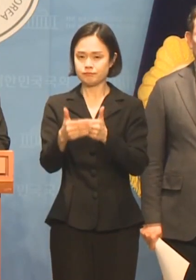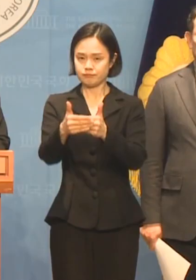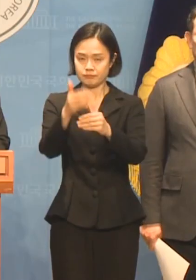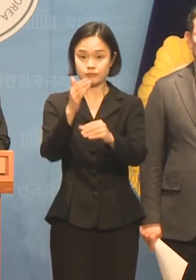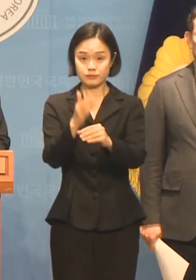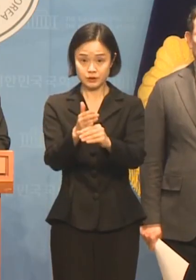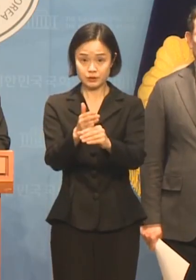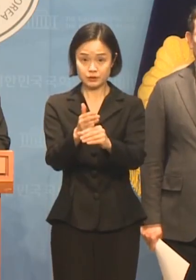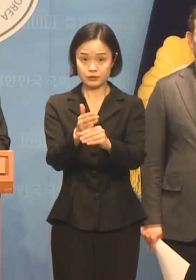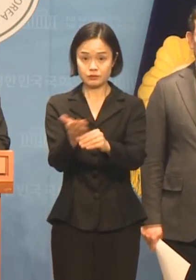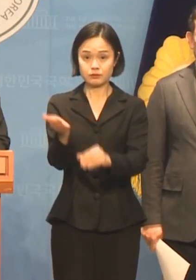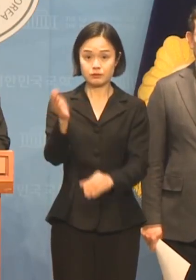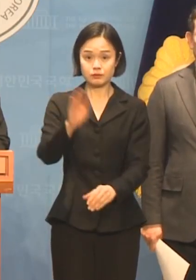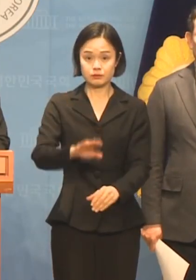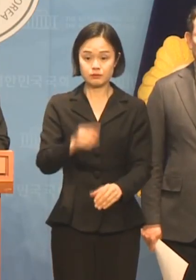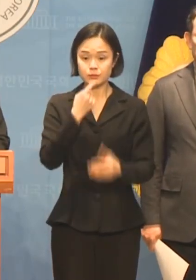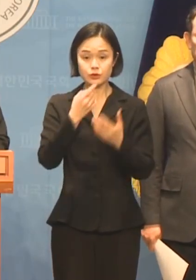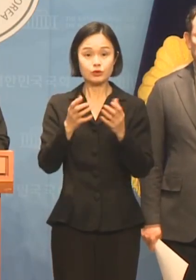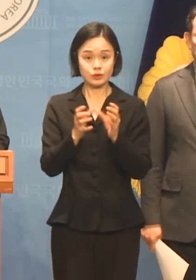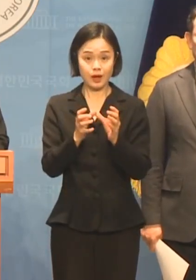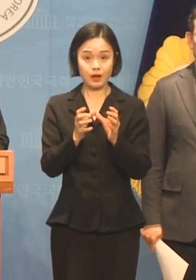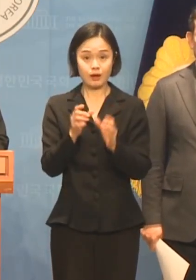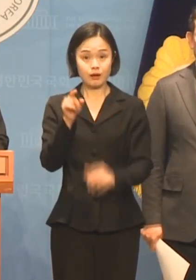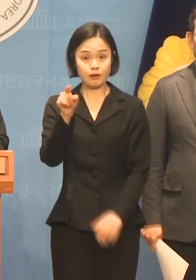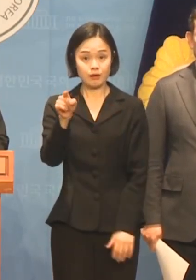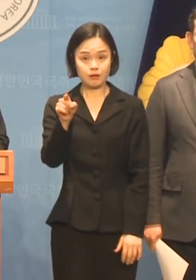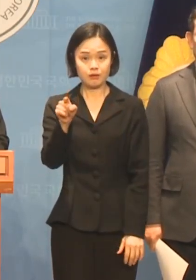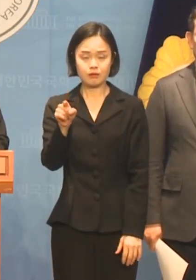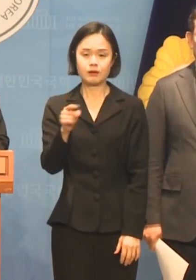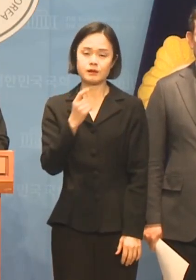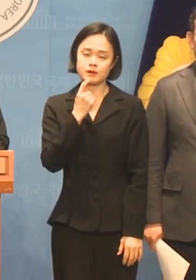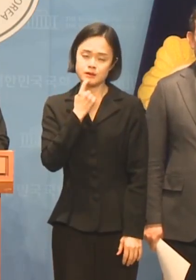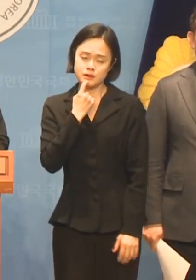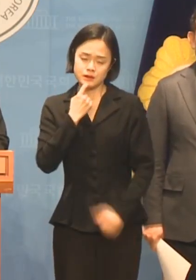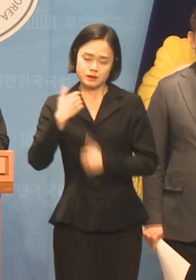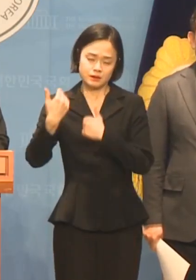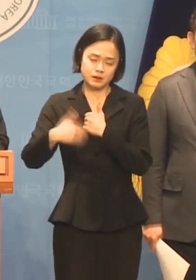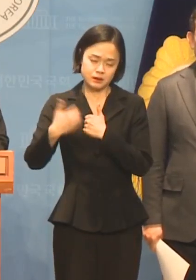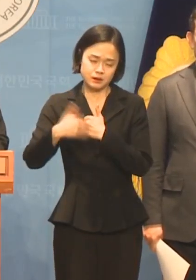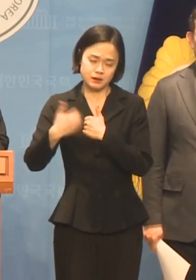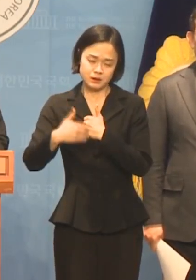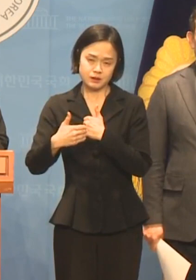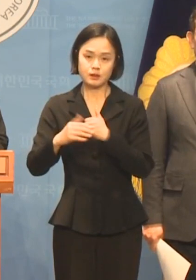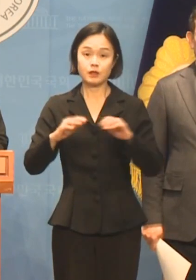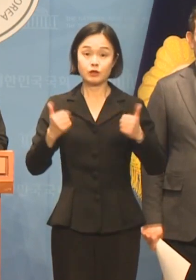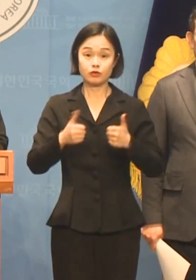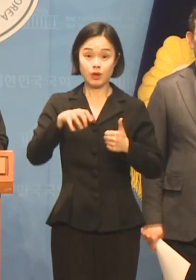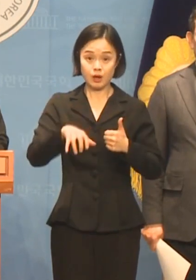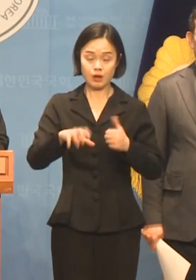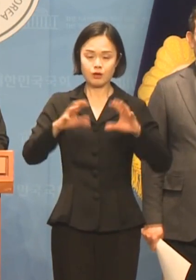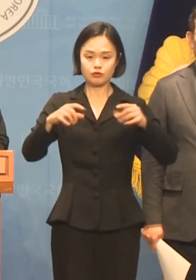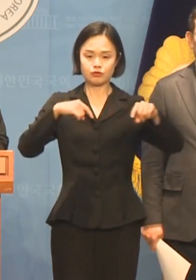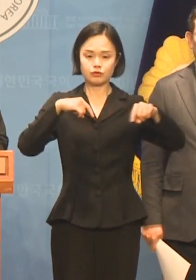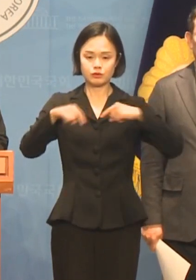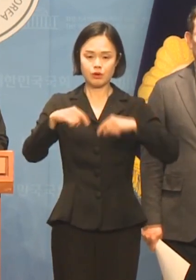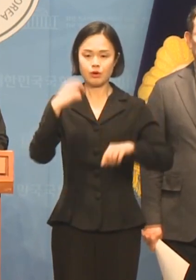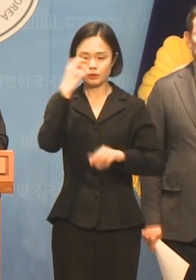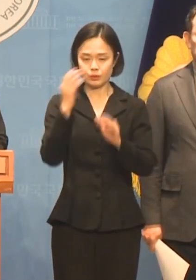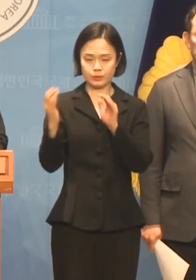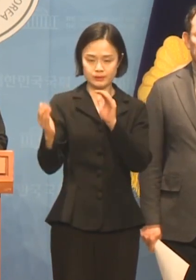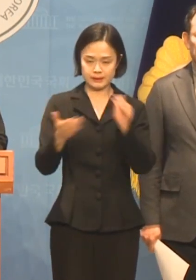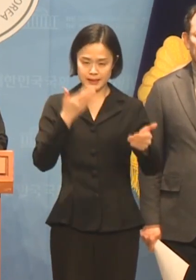그럼에도 불구하고 더불어민주당의 요구에 따라 다시 국회에서 국정조사를